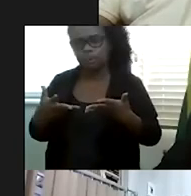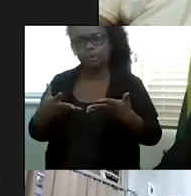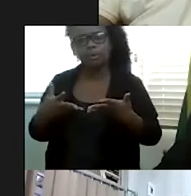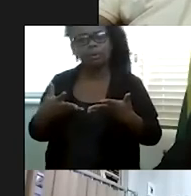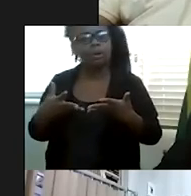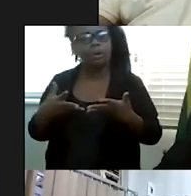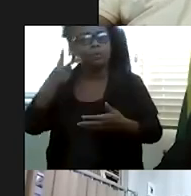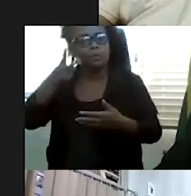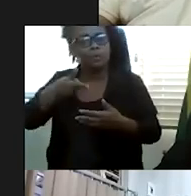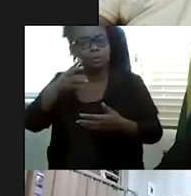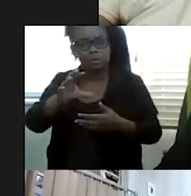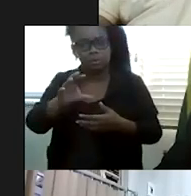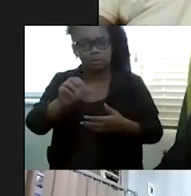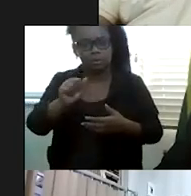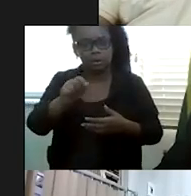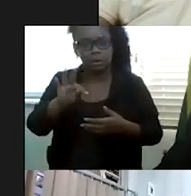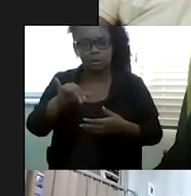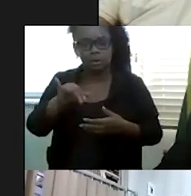aí falou,